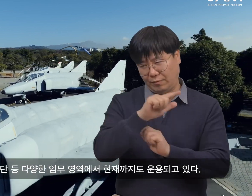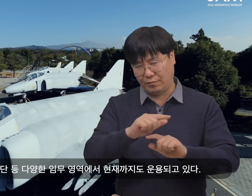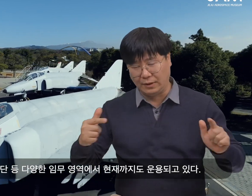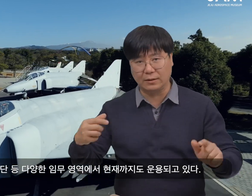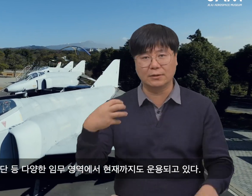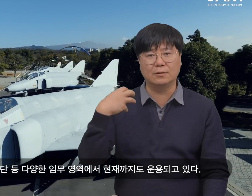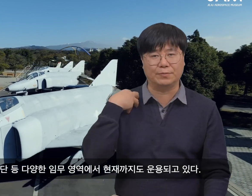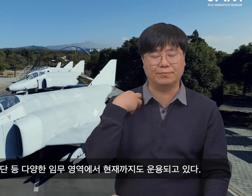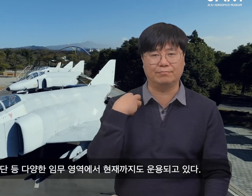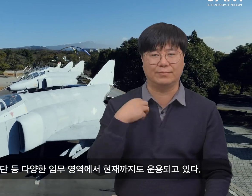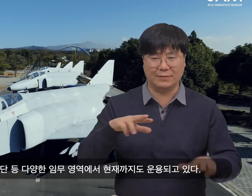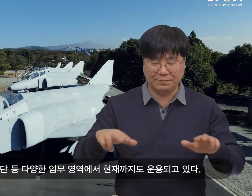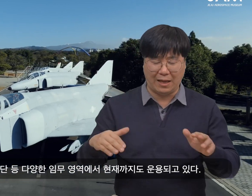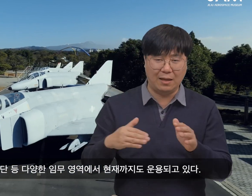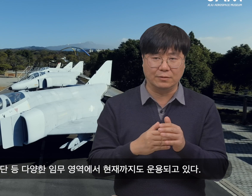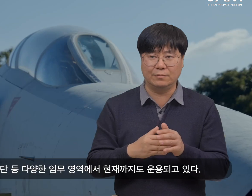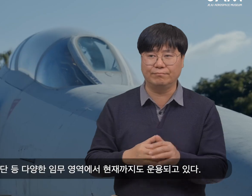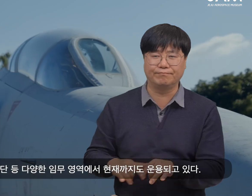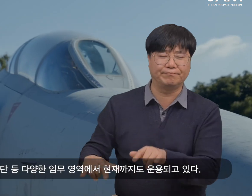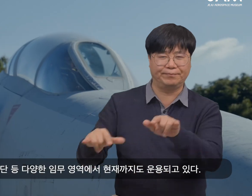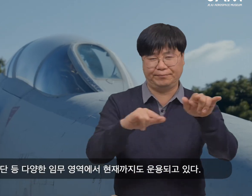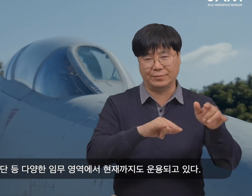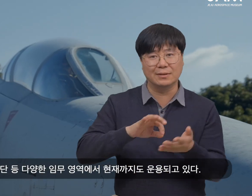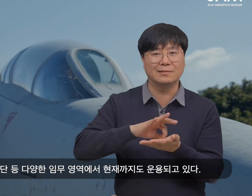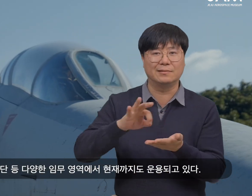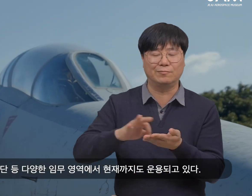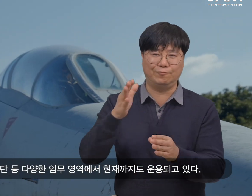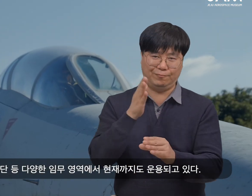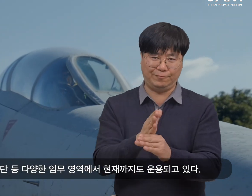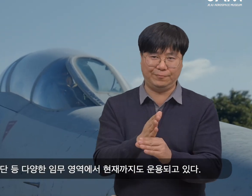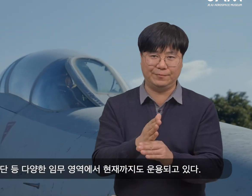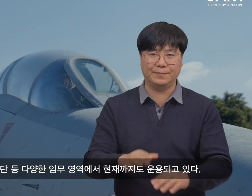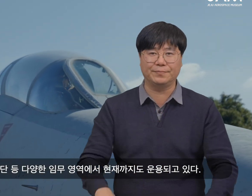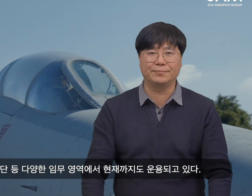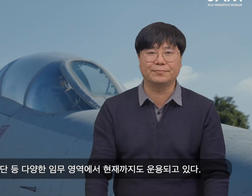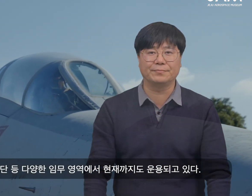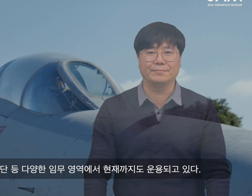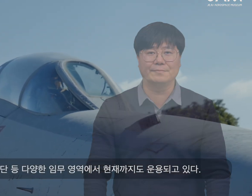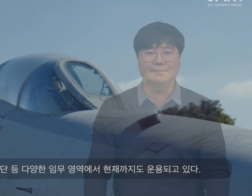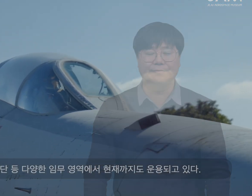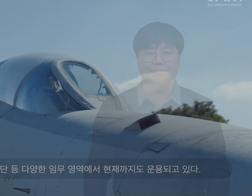다양한 임무 영역에서 현재까지도 운영되고 있다.